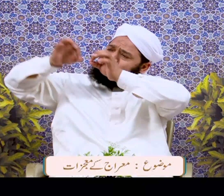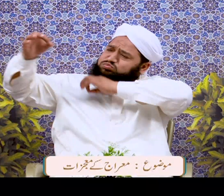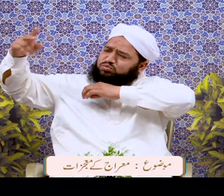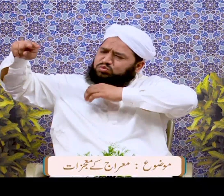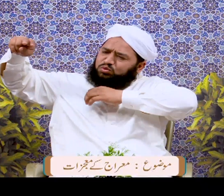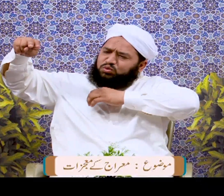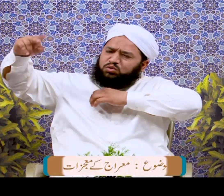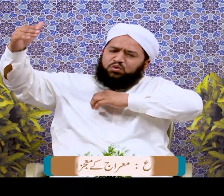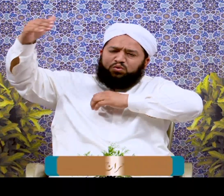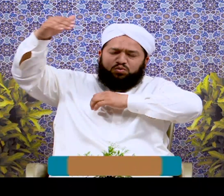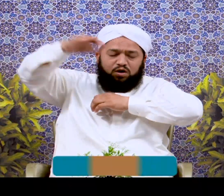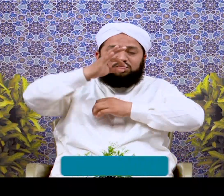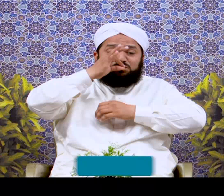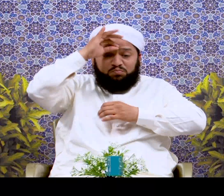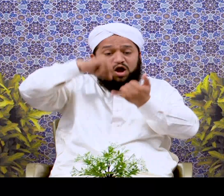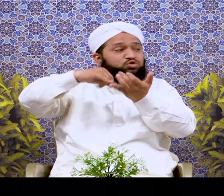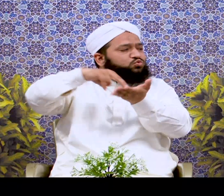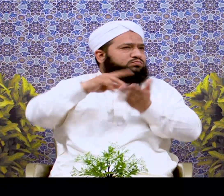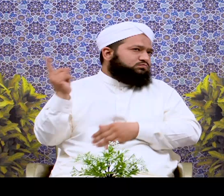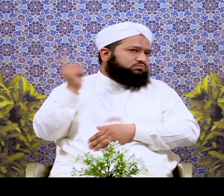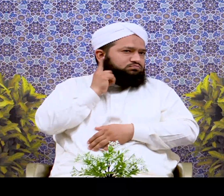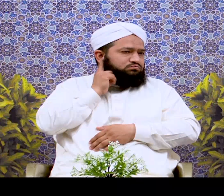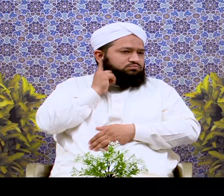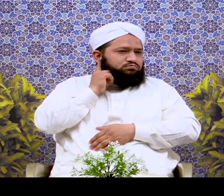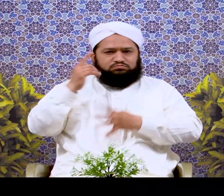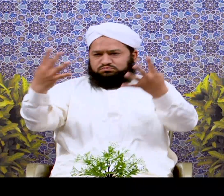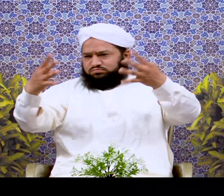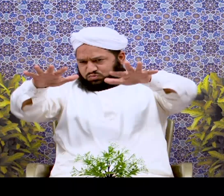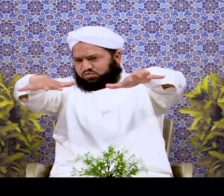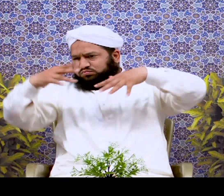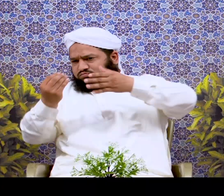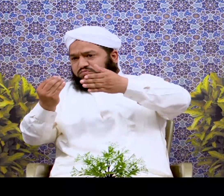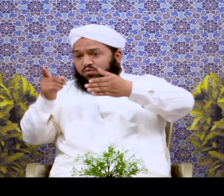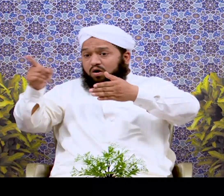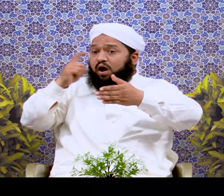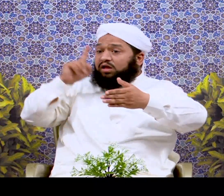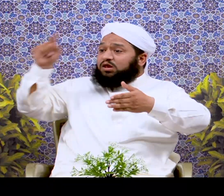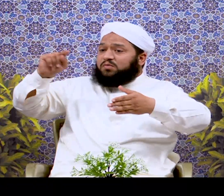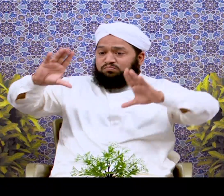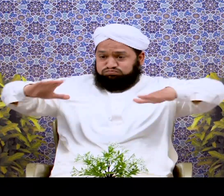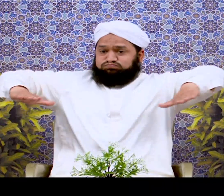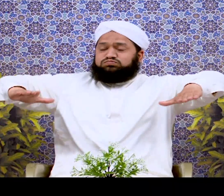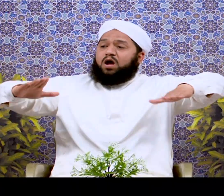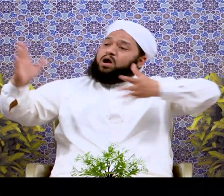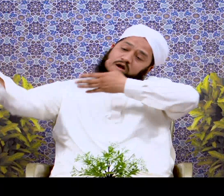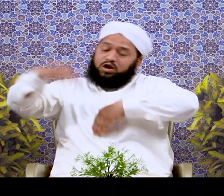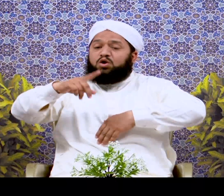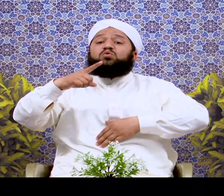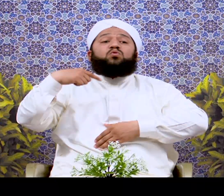سلیمان علیہ السلام کو اس کی خبر ملی تو اپنے درباریوں سے فرمایا کہ تم میں کون اس کا تخت میرے پاس لے آئے گا۔ حضرت آصف بن